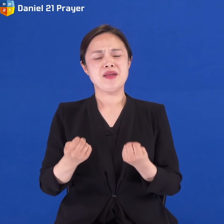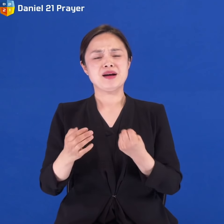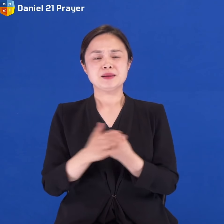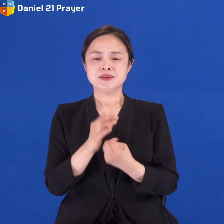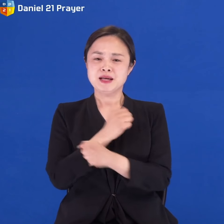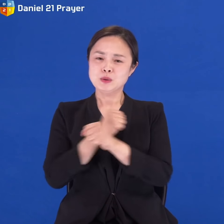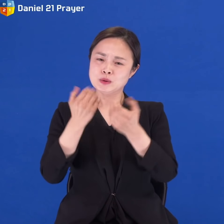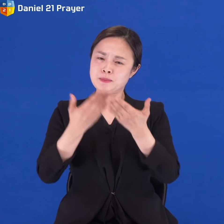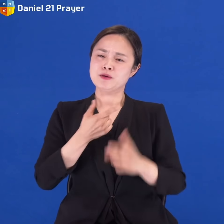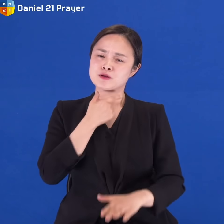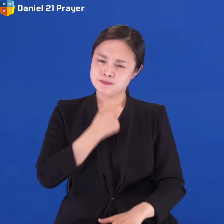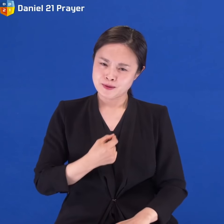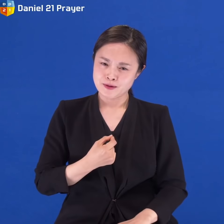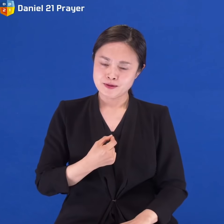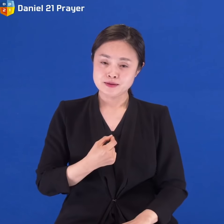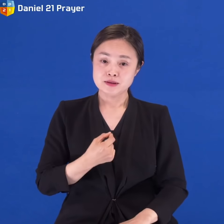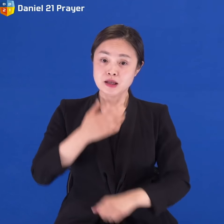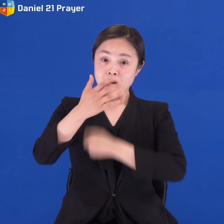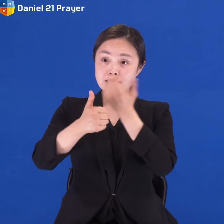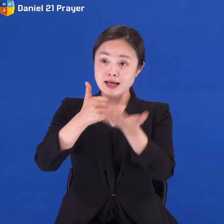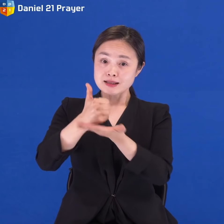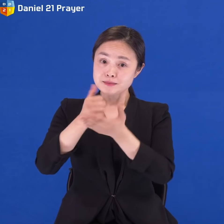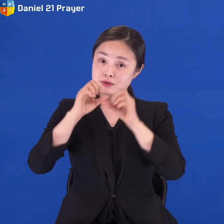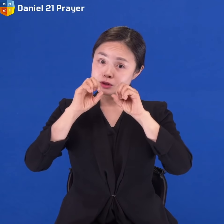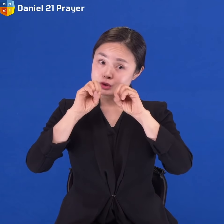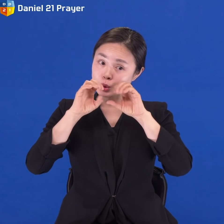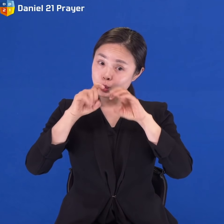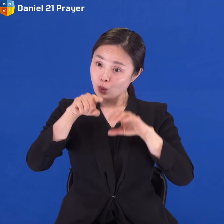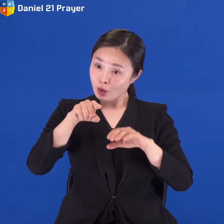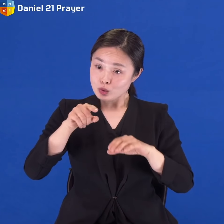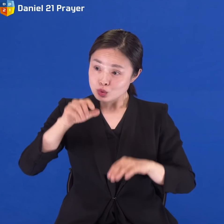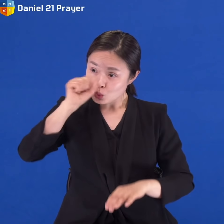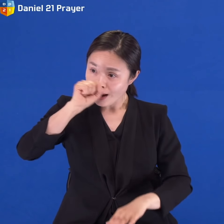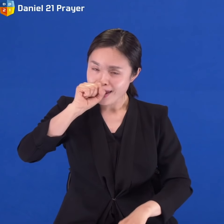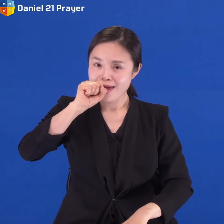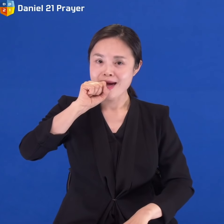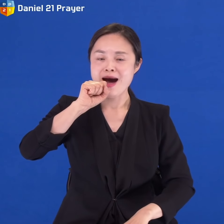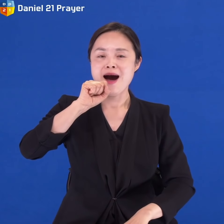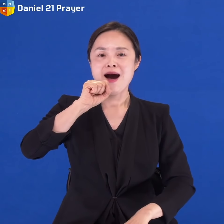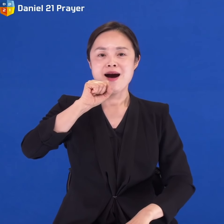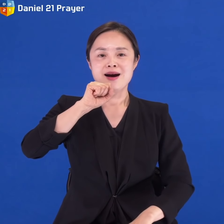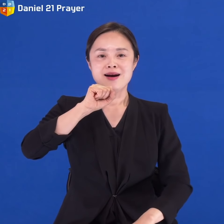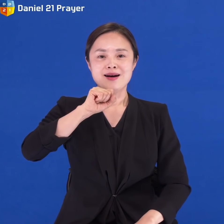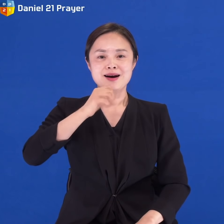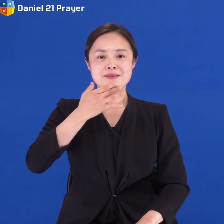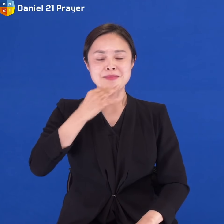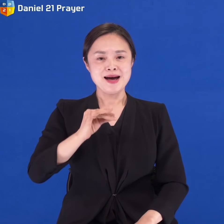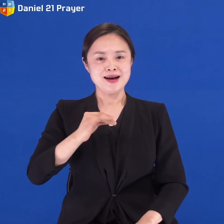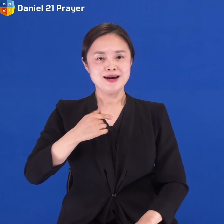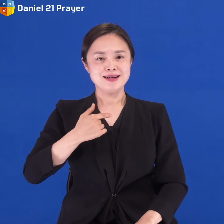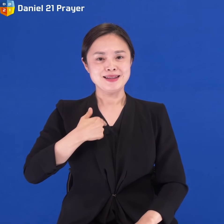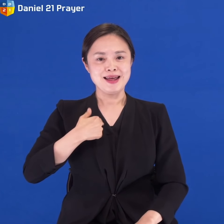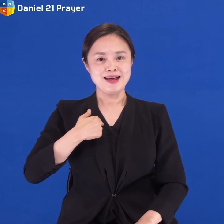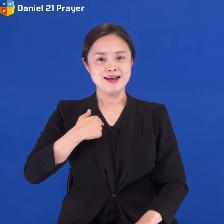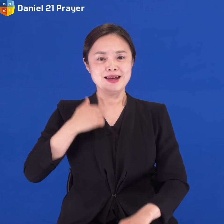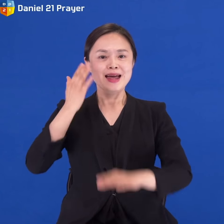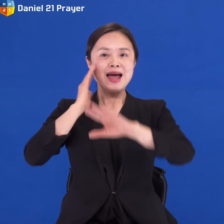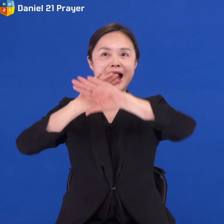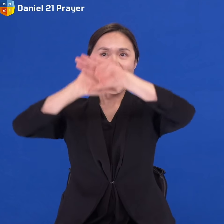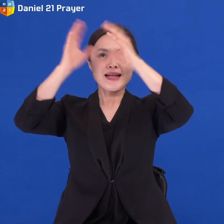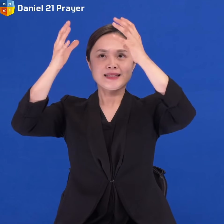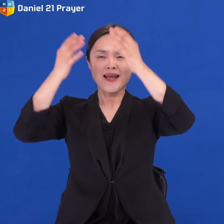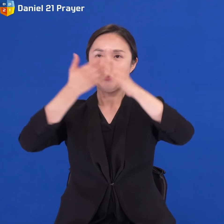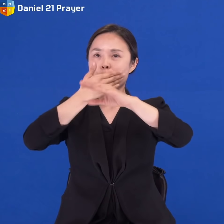전도를 하나님이 제일 좋아한다고 그래서 하늘의 상급은 두루마리에 제 이름은 있어야 될 것